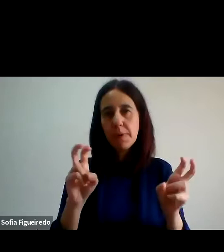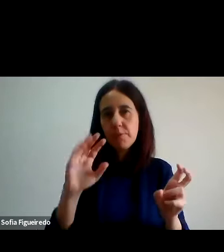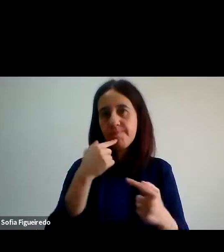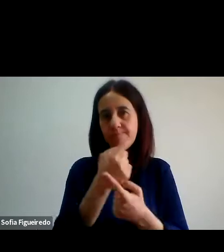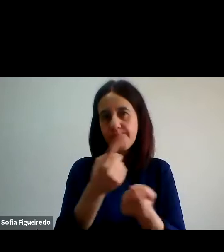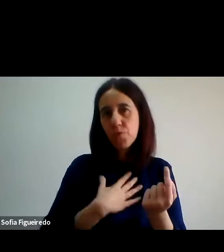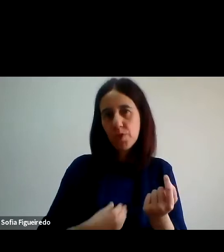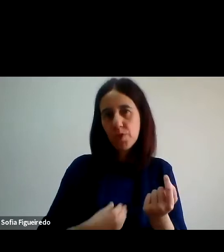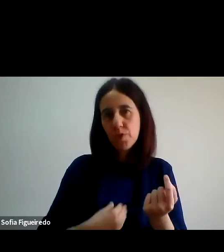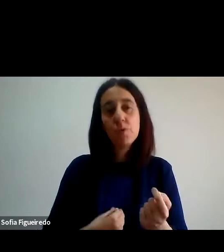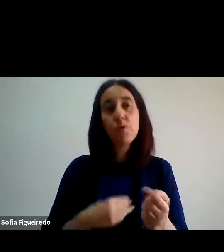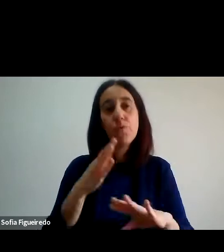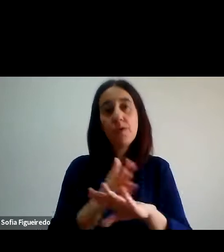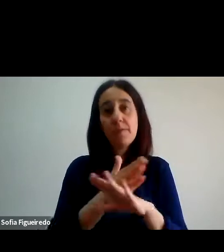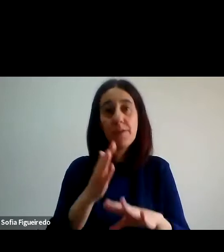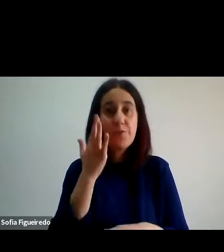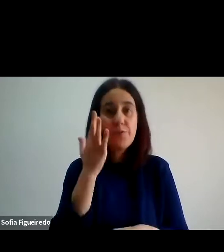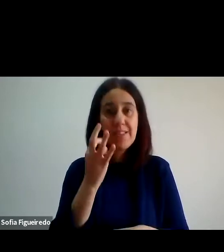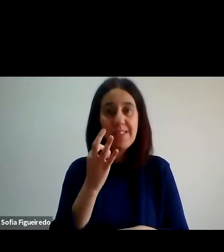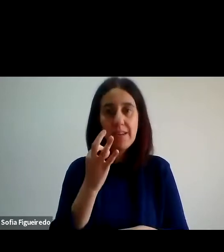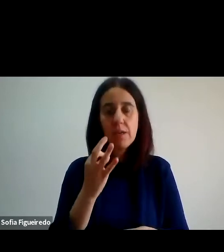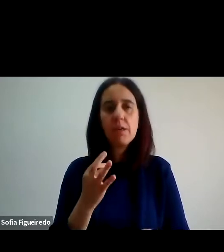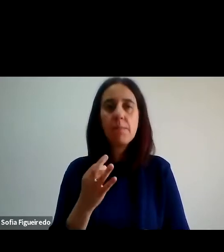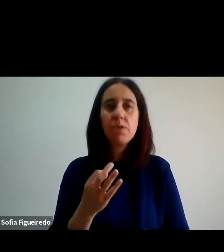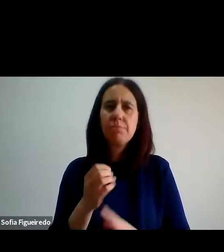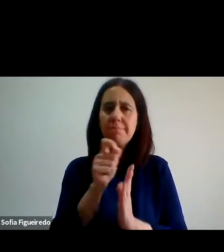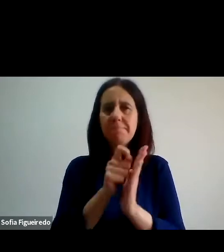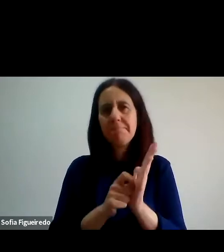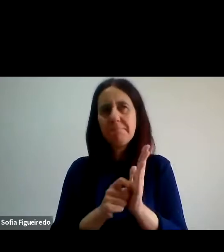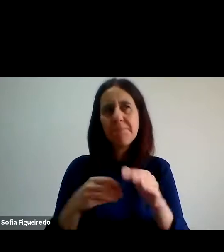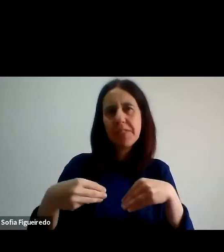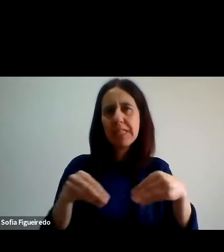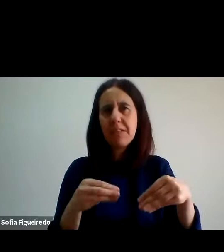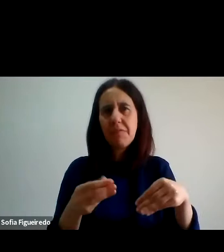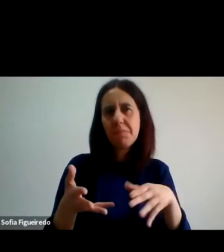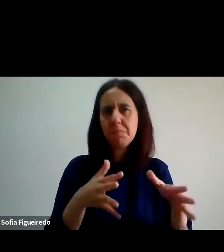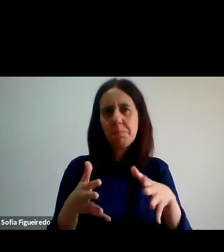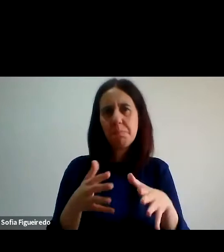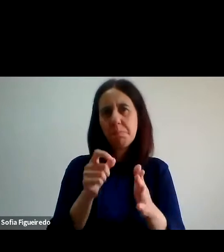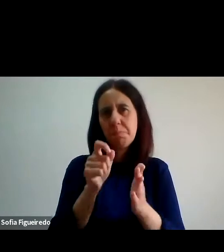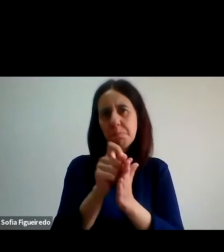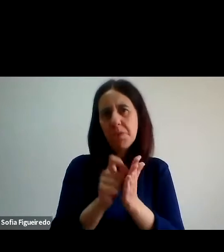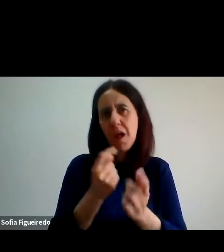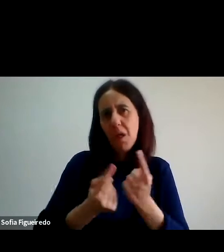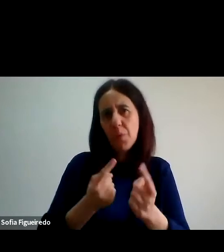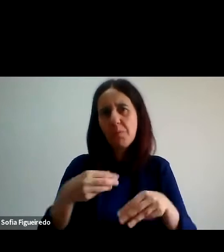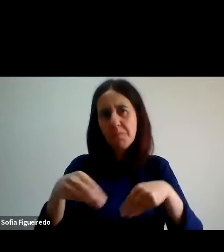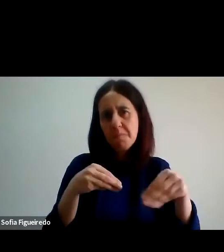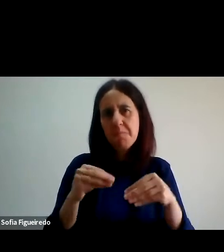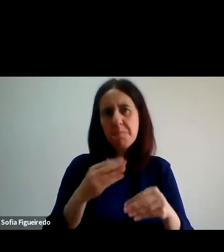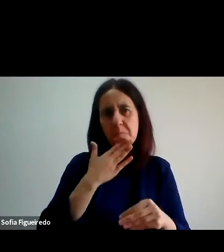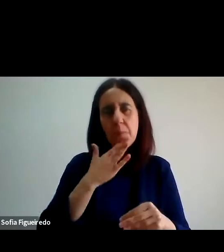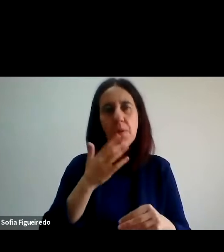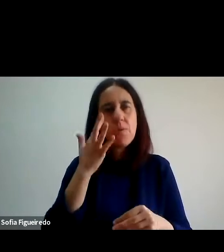vou tentar dividir, sendo que esta agenda, obviamente, é mais ou menos flexível, alguns pontos terão alguma flexibilidade, mas eu vou tentar